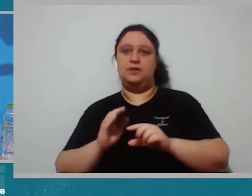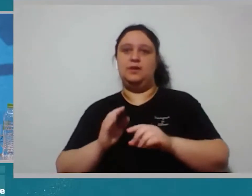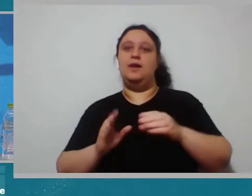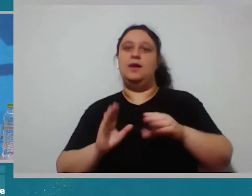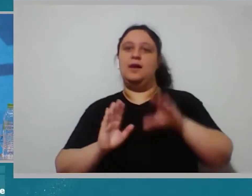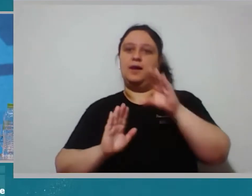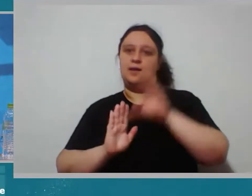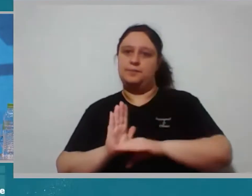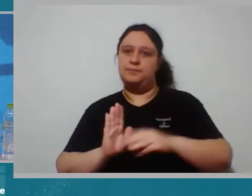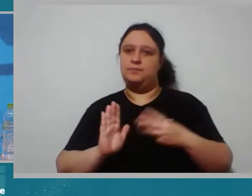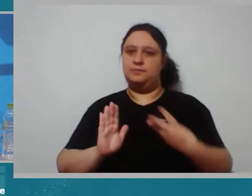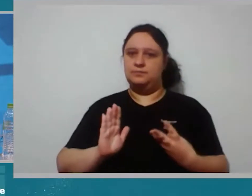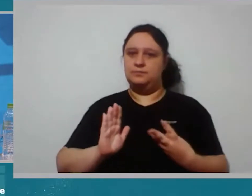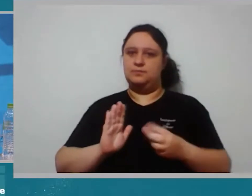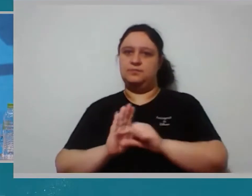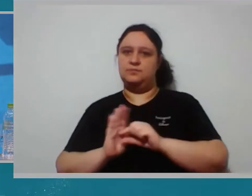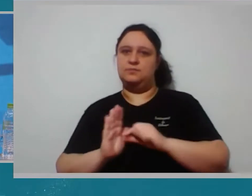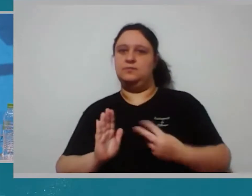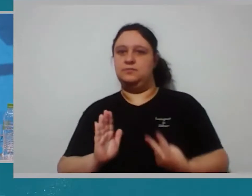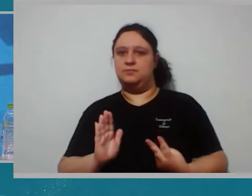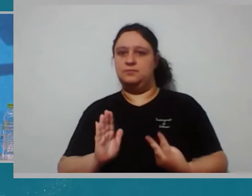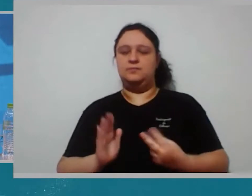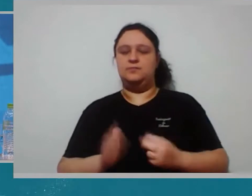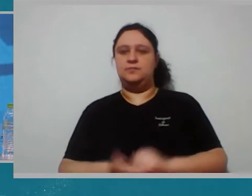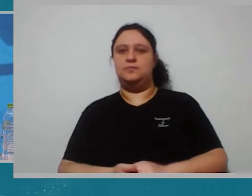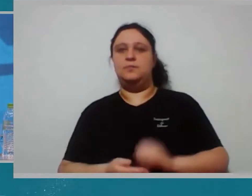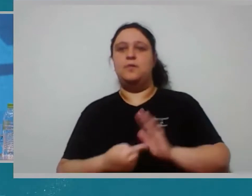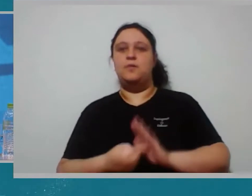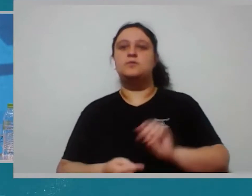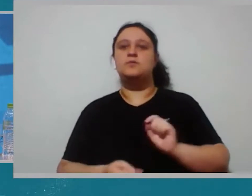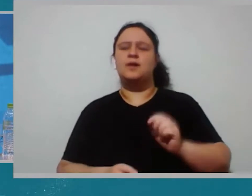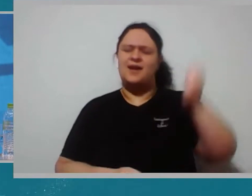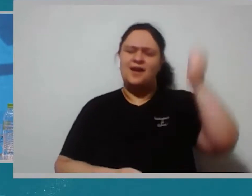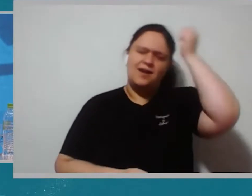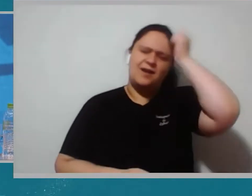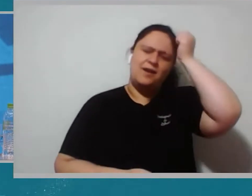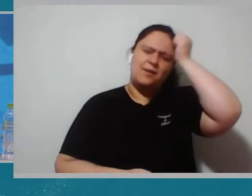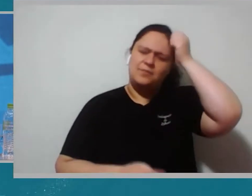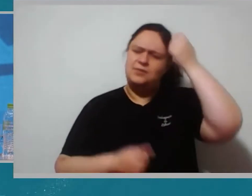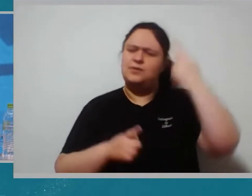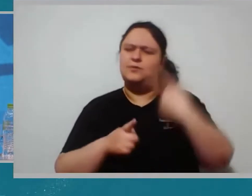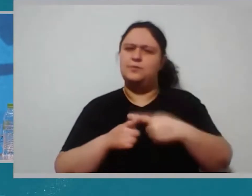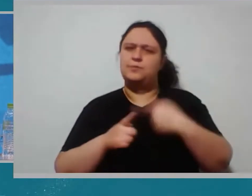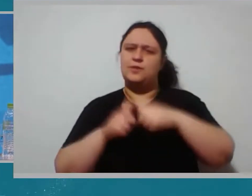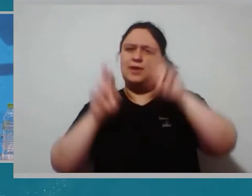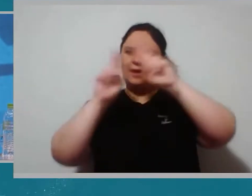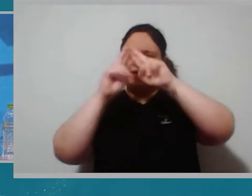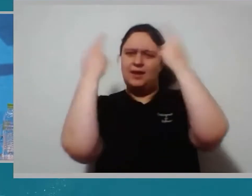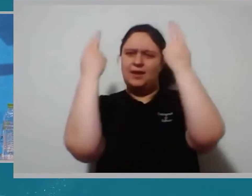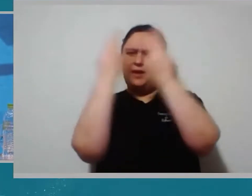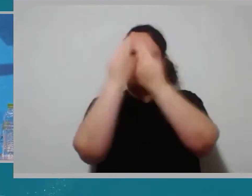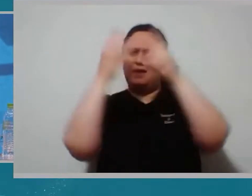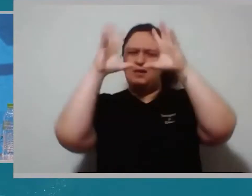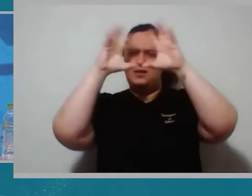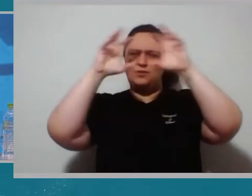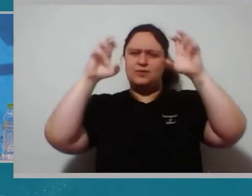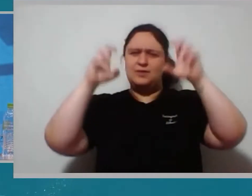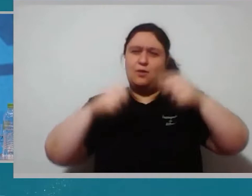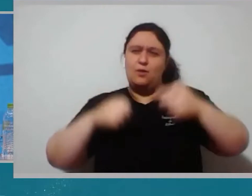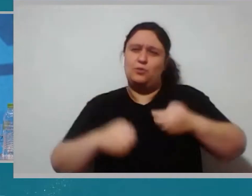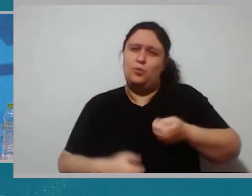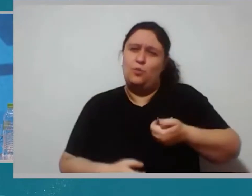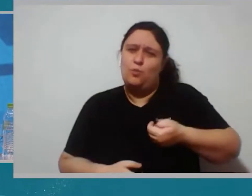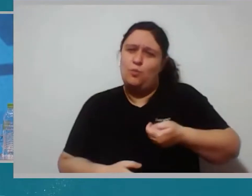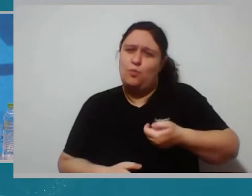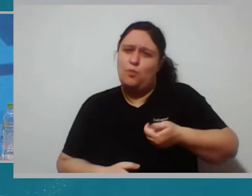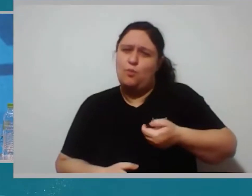diz: arrependei-vos porque está próximo o reino dos céus. Arrepender-se de quê? Claro que há vários